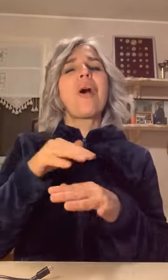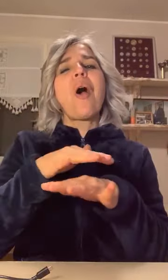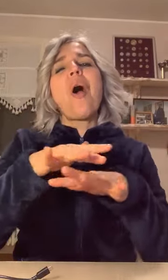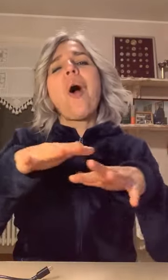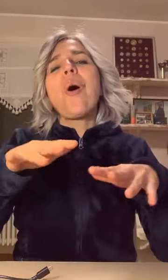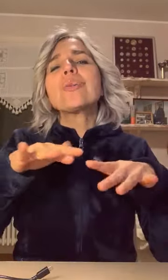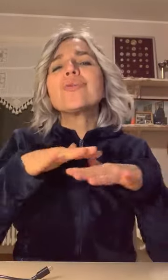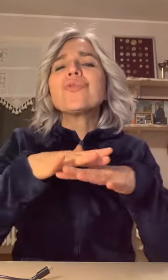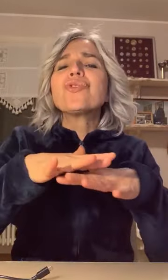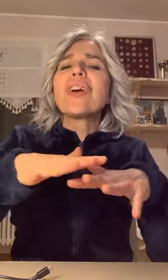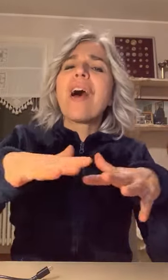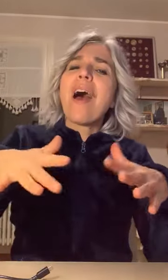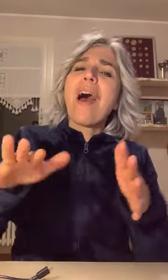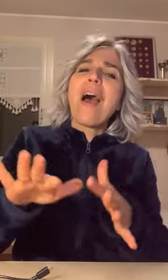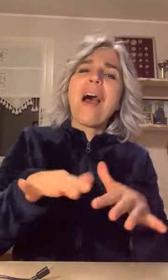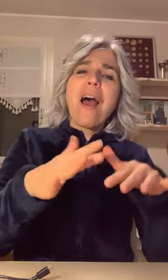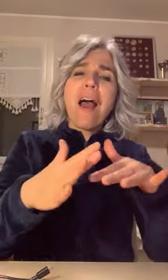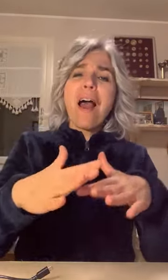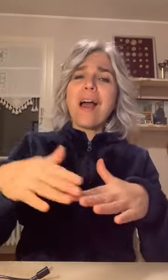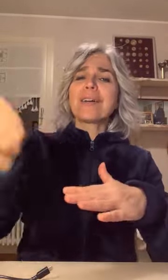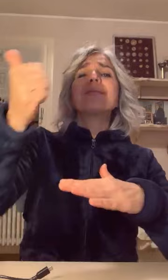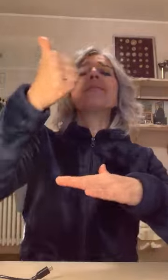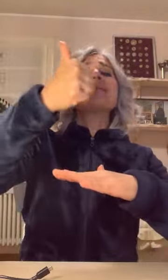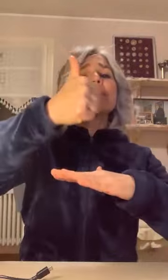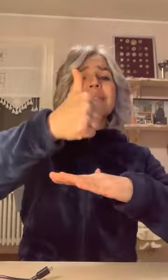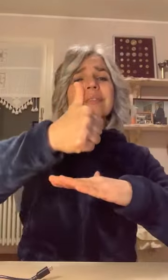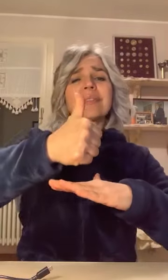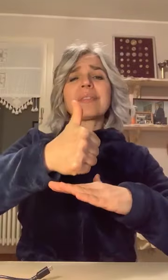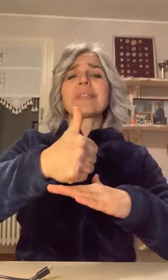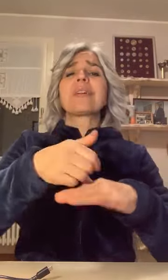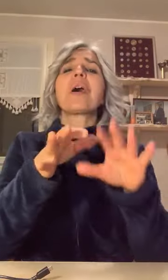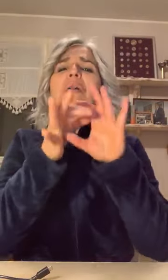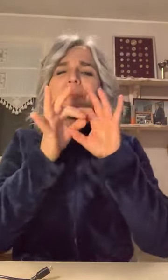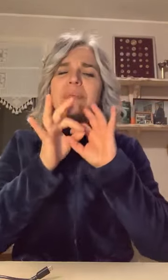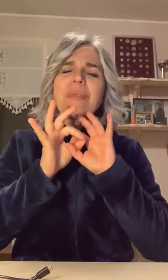starò con te, oh Dio.